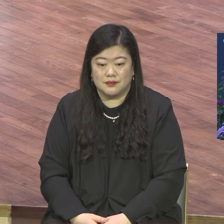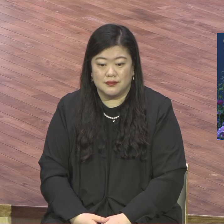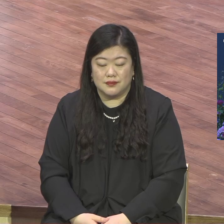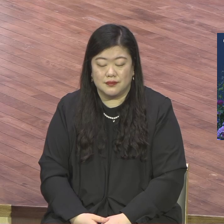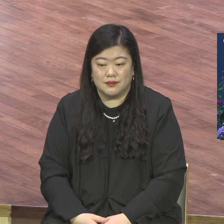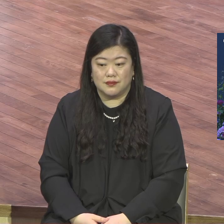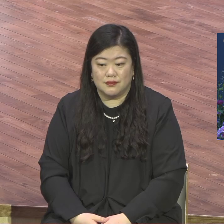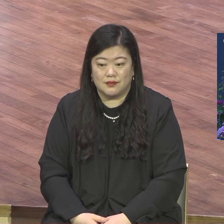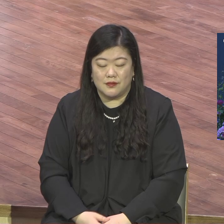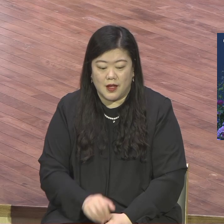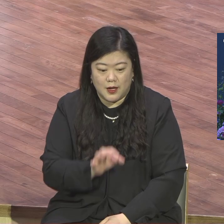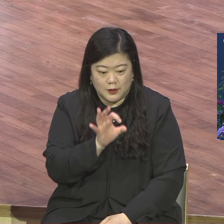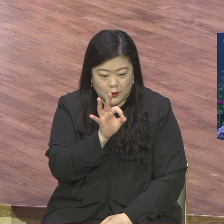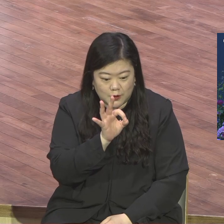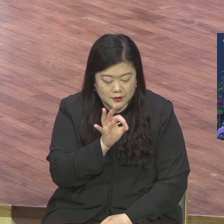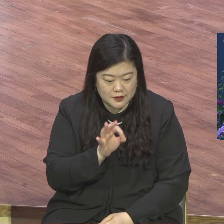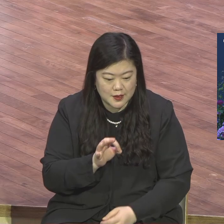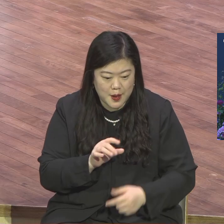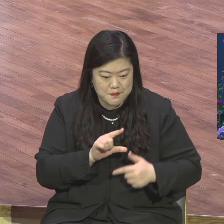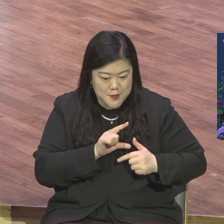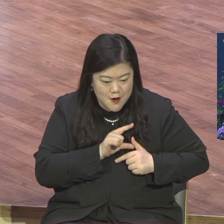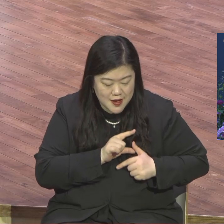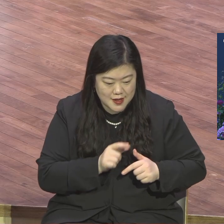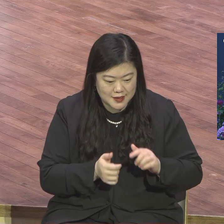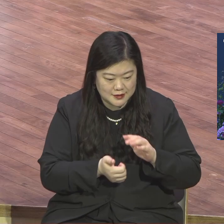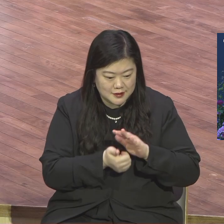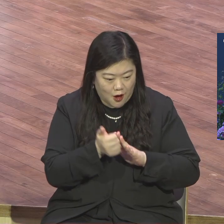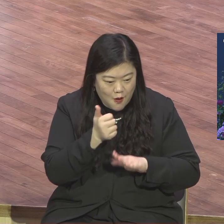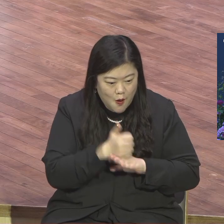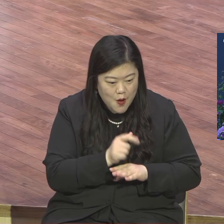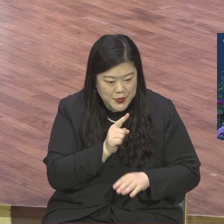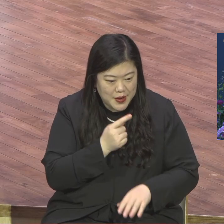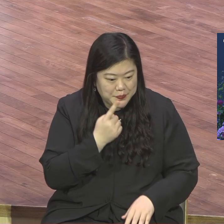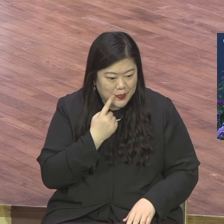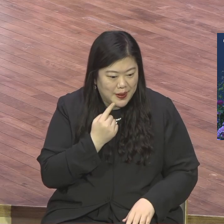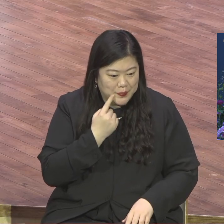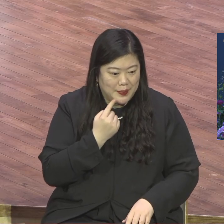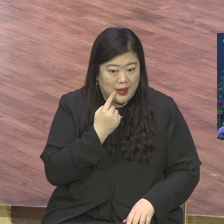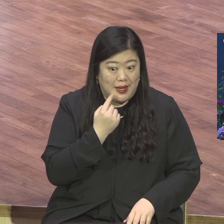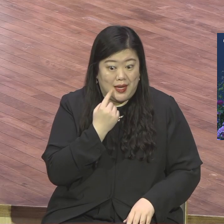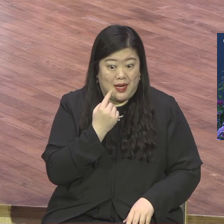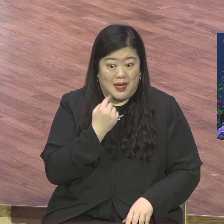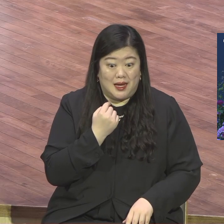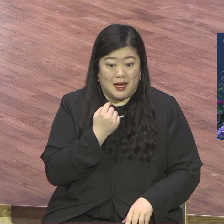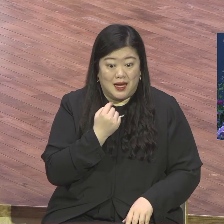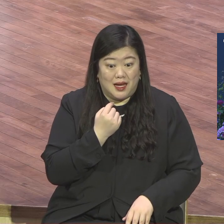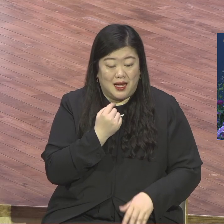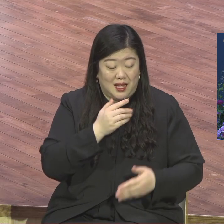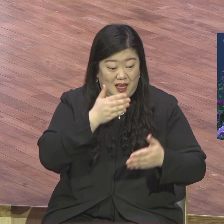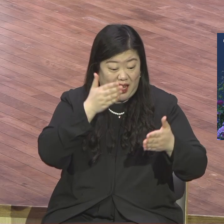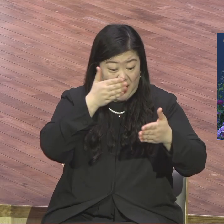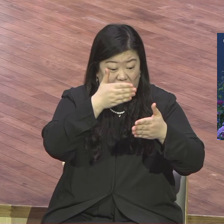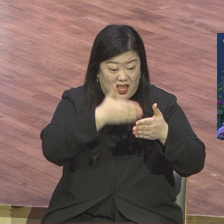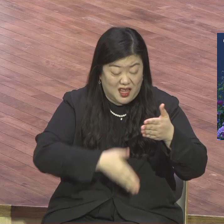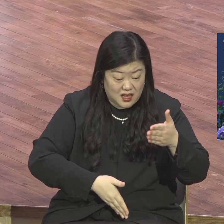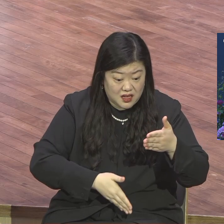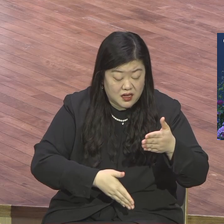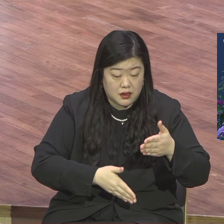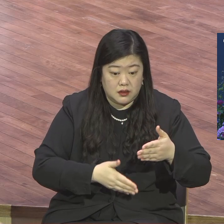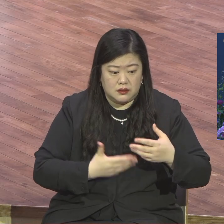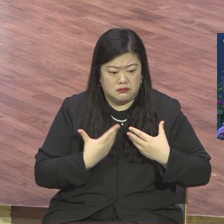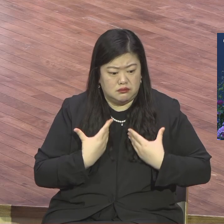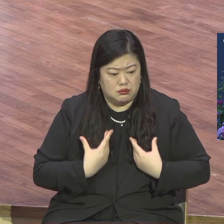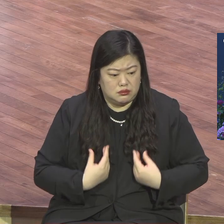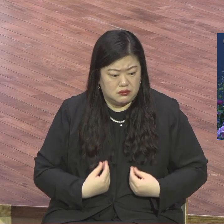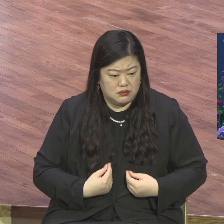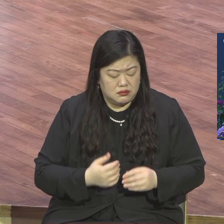그걸 그게 집중하다 보니까 거기서 고통이 오지요, 근심이 오지요, 갈등이 오지요, 시험이 오지요.